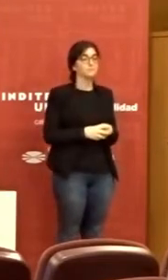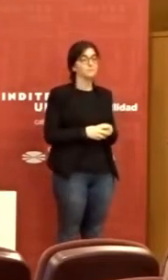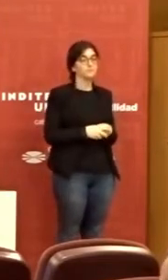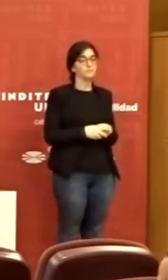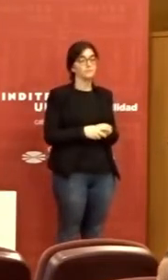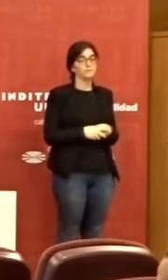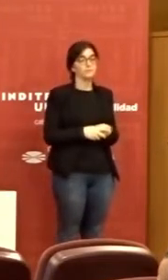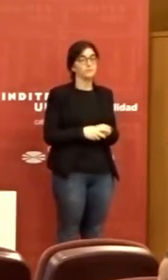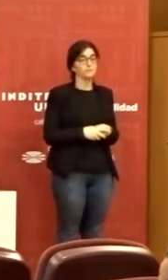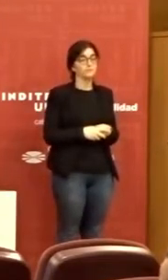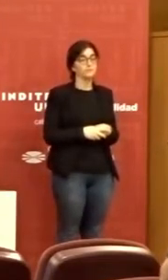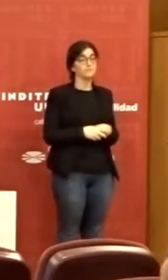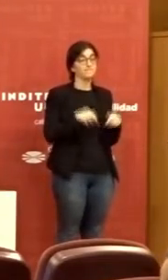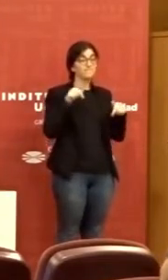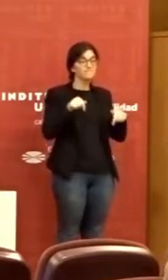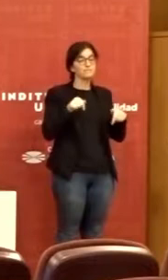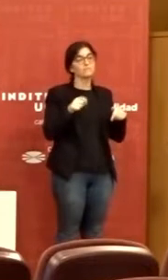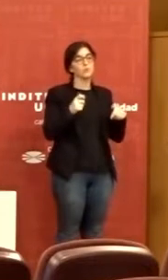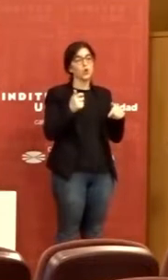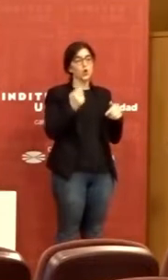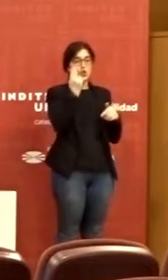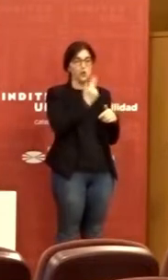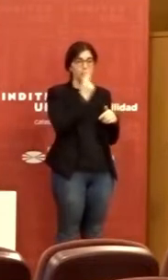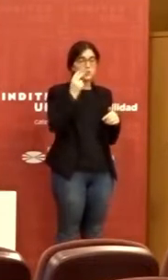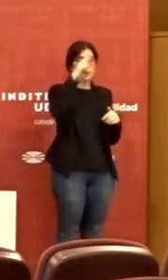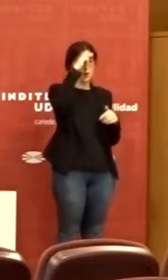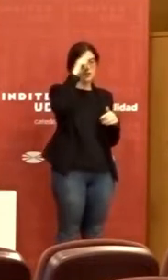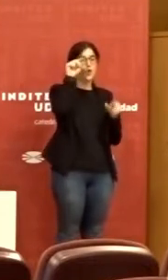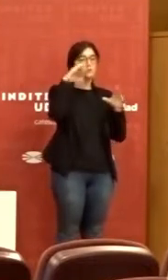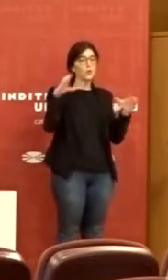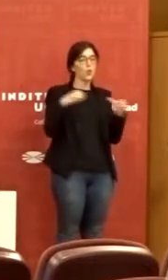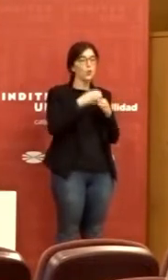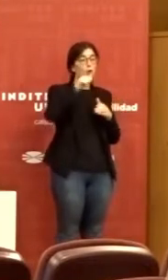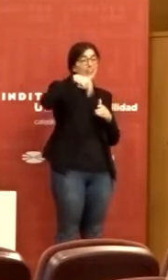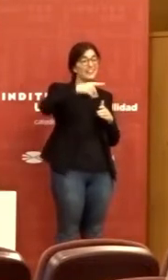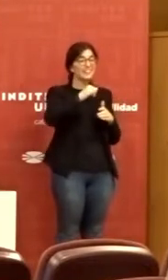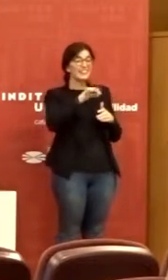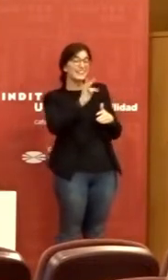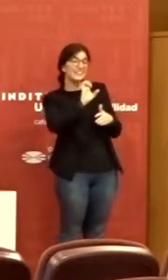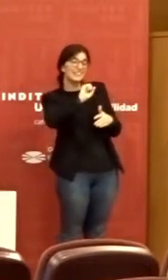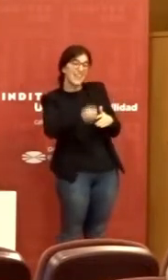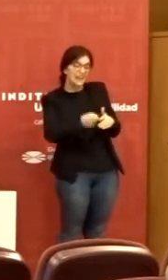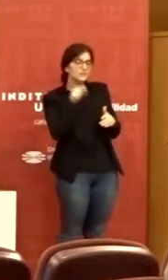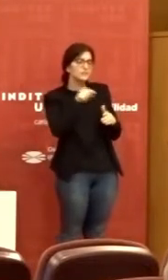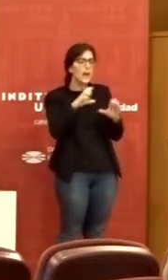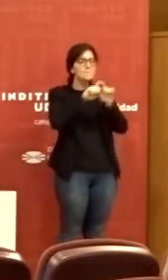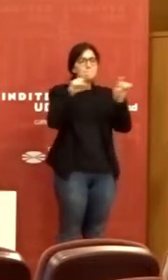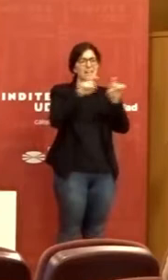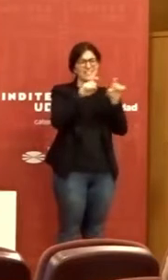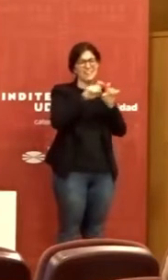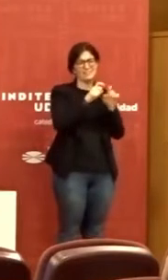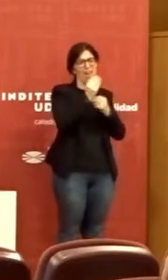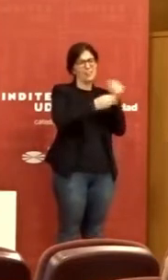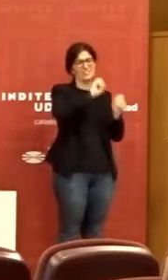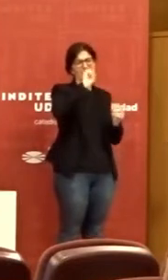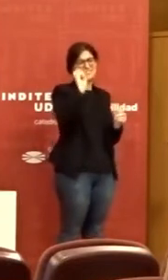poco de la preocupación y compromiso social del Grupo Inditex, pues es una empresa que desarrolla diversas actividades de